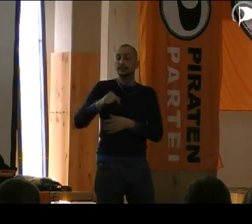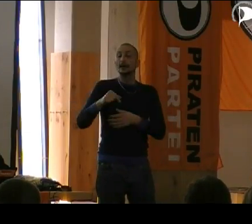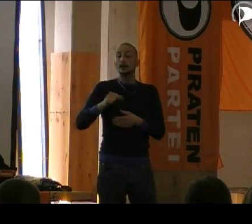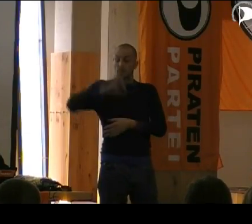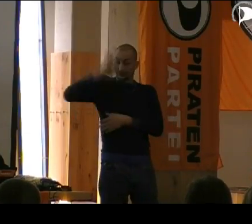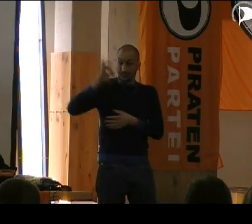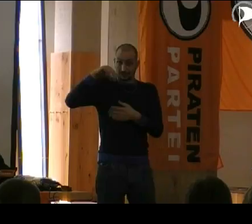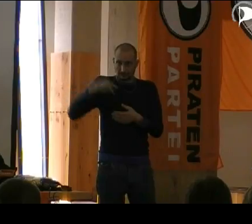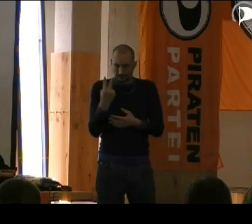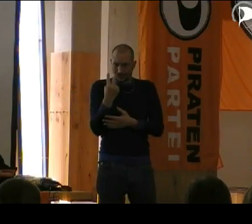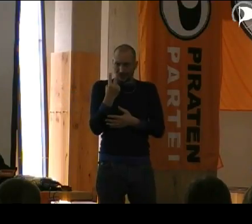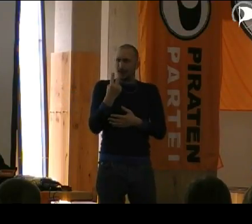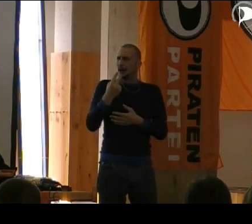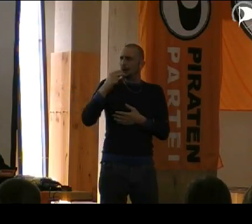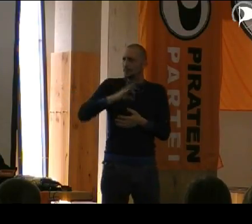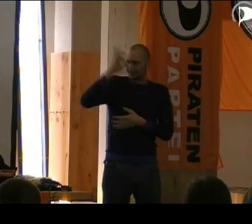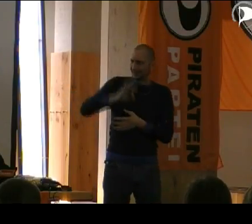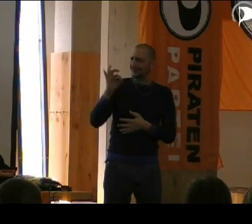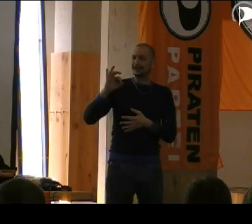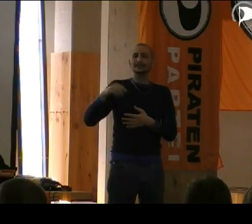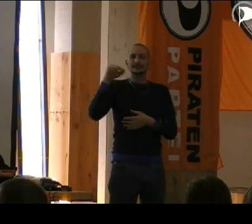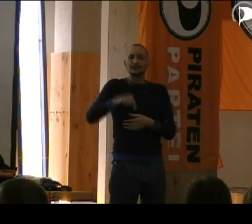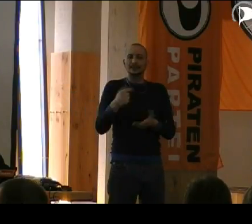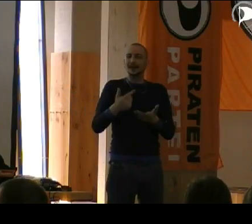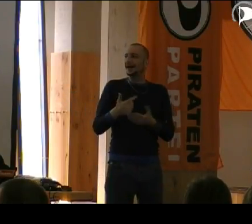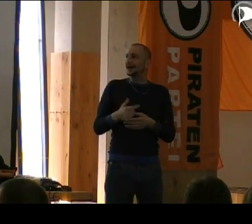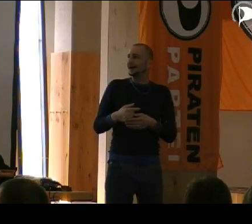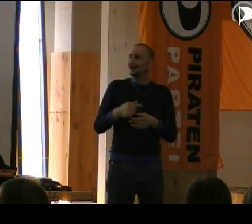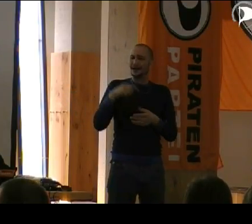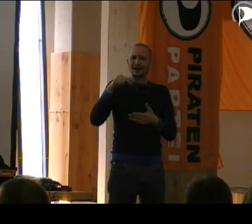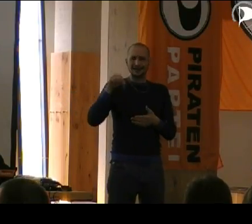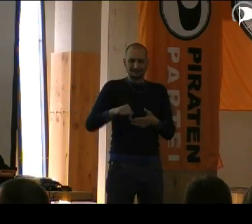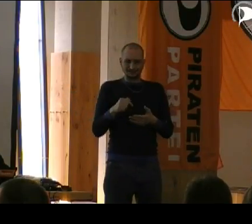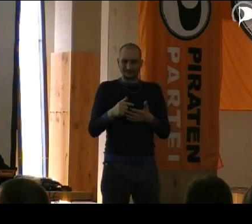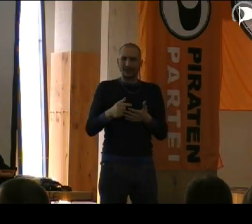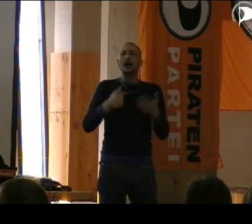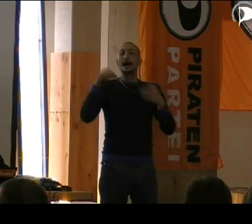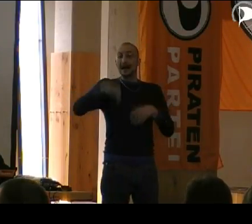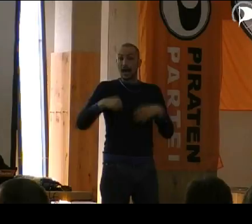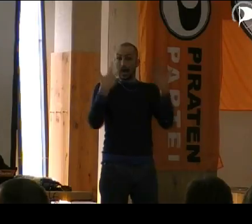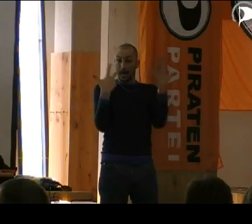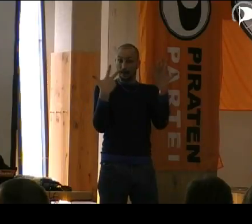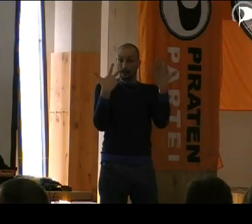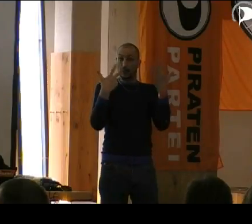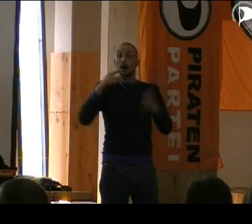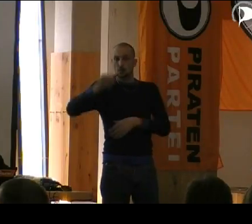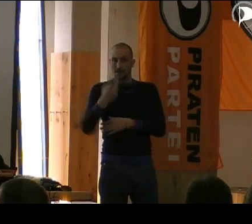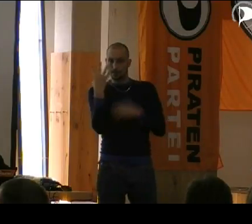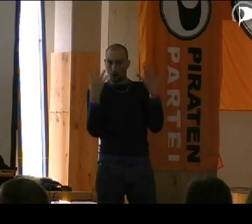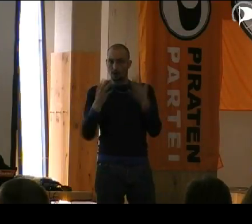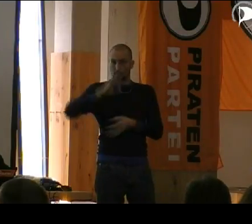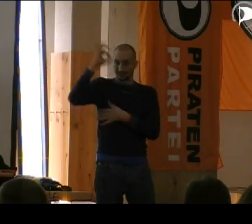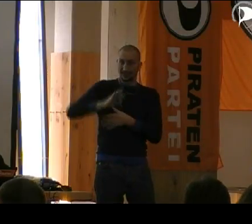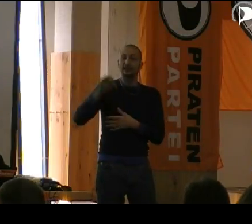2,08 prozent bei der landtagswahl über 100 ist einmalig fast 8,9 prozent bei der berlin-wahl sind wir sehr positive